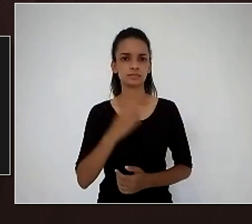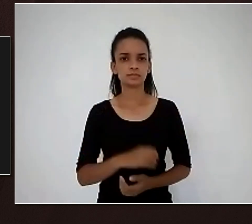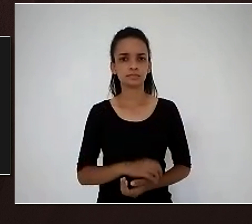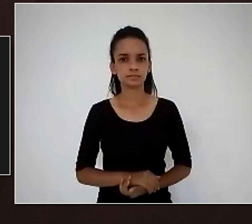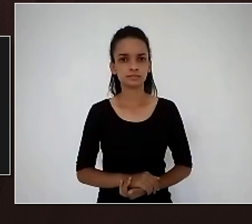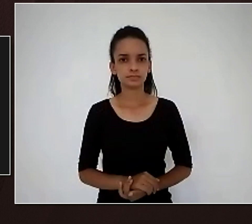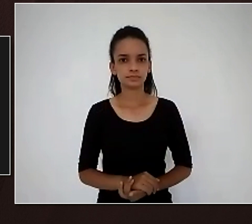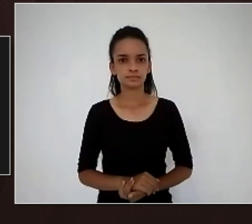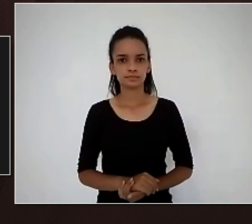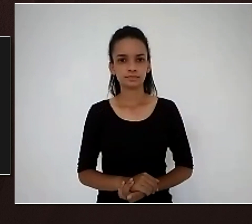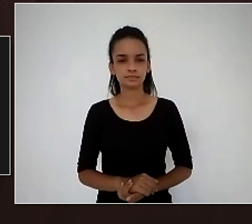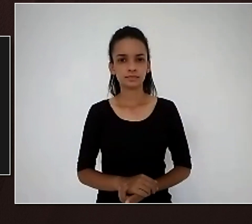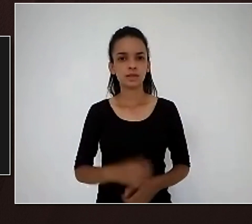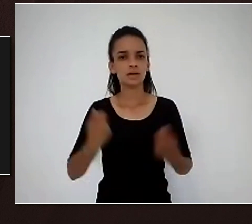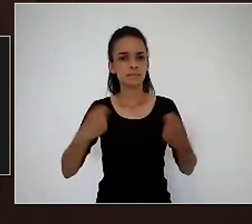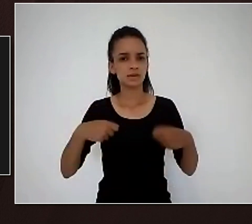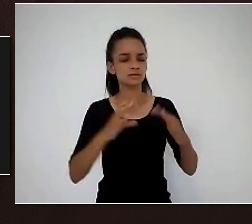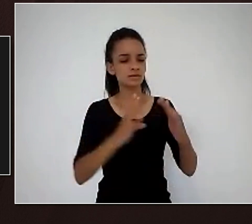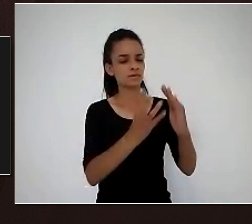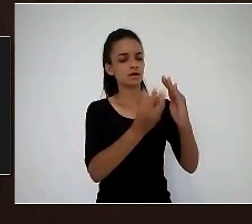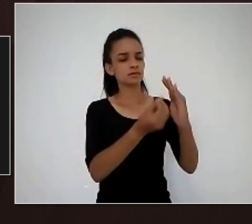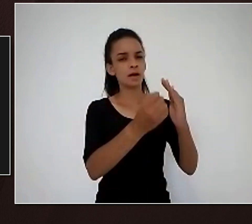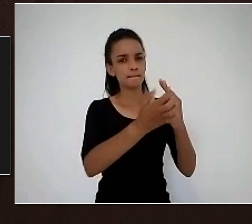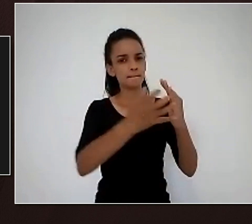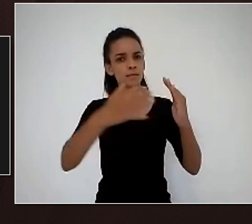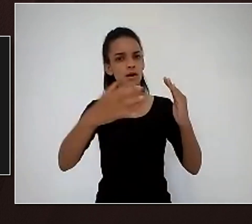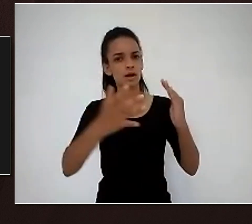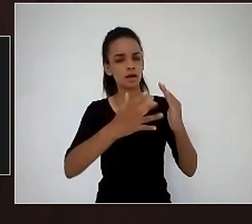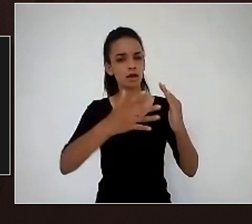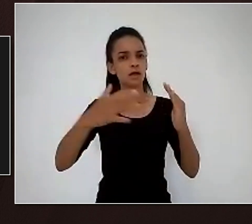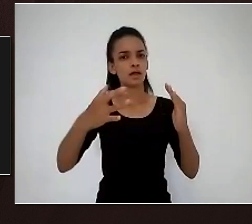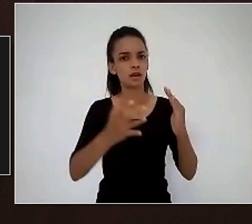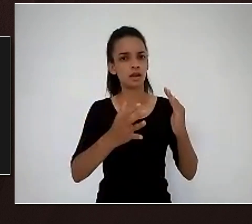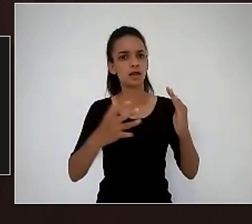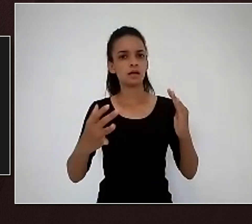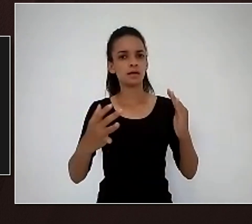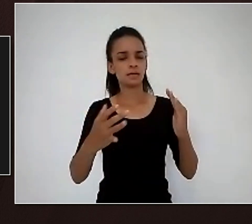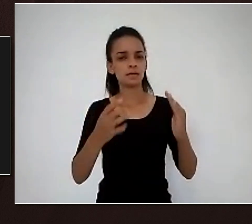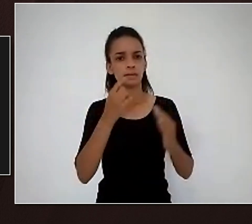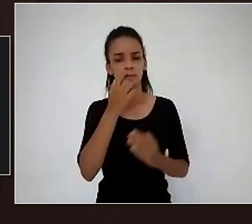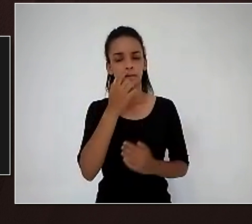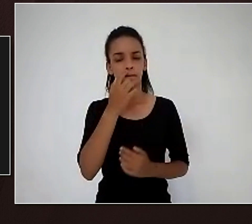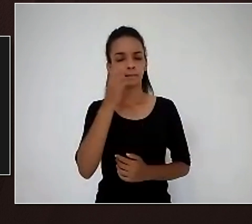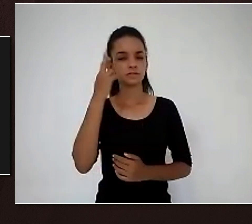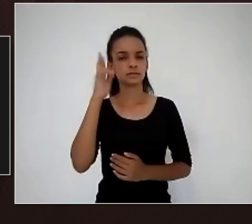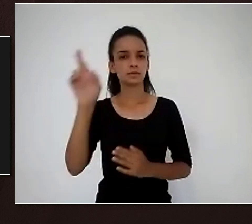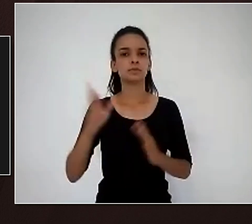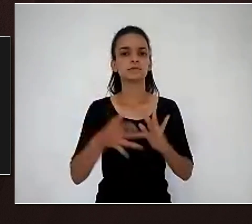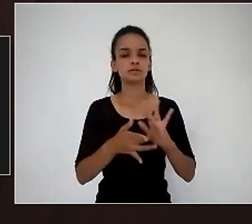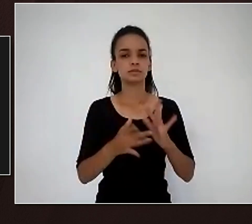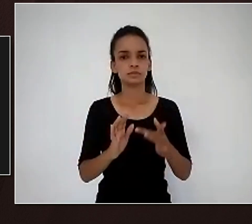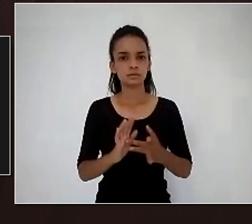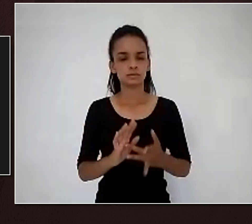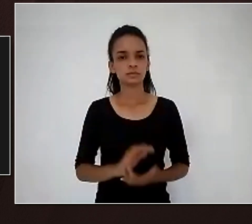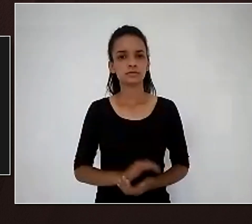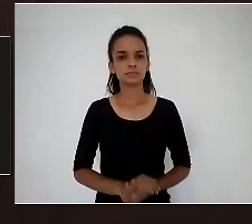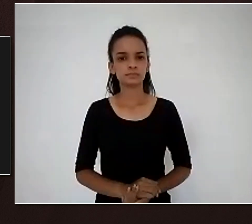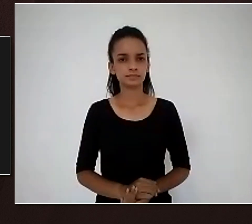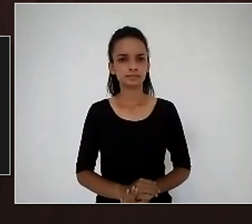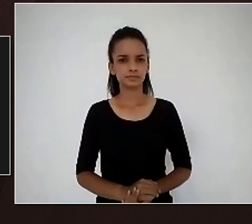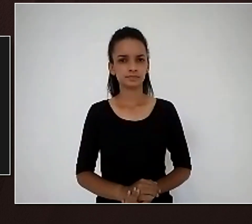brillar, ¿no?, pueda estar en una buena condición, Señor Jesús. Y bueno, y no